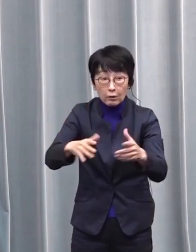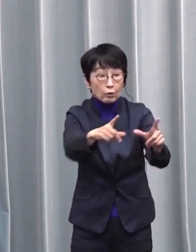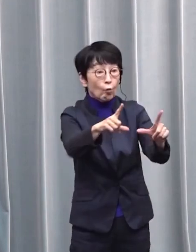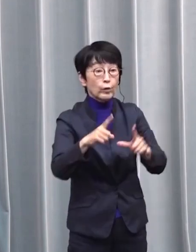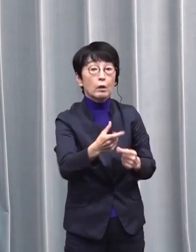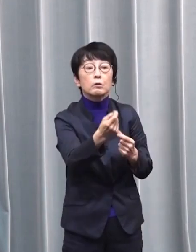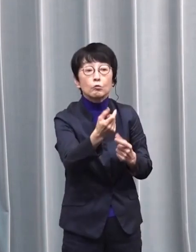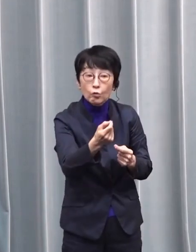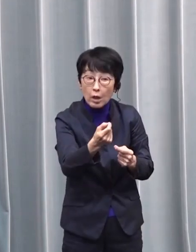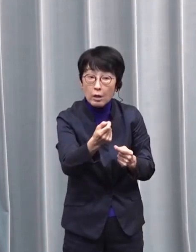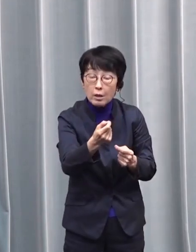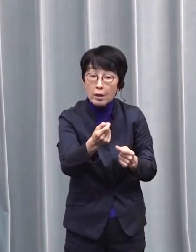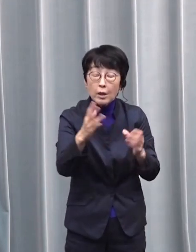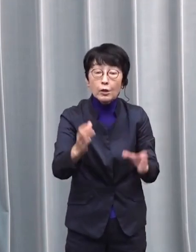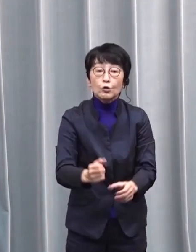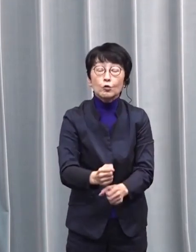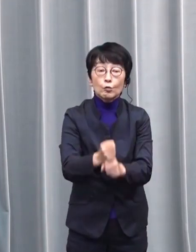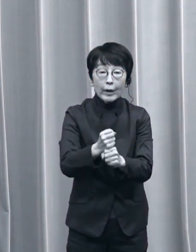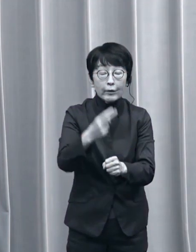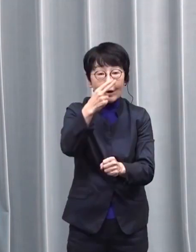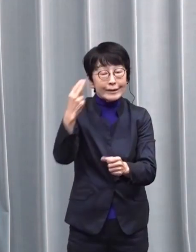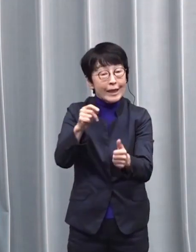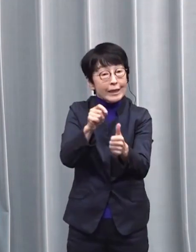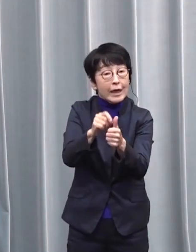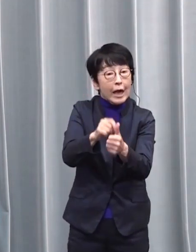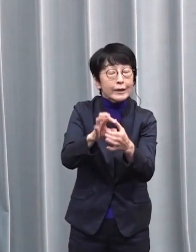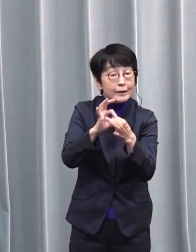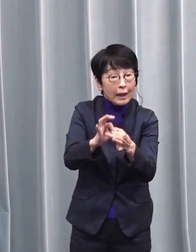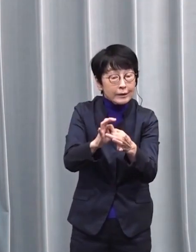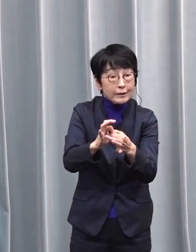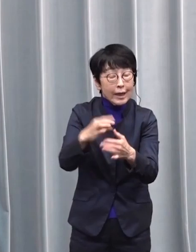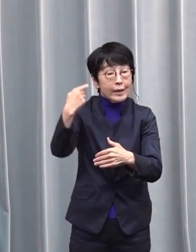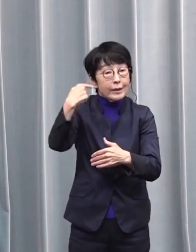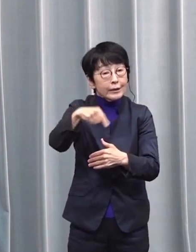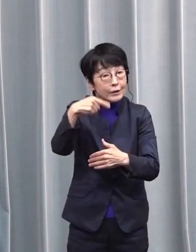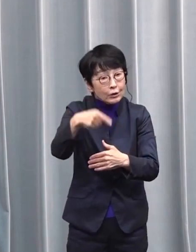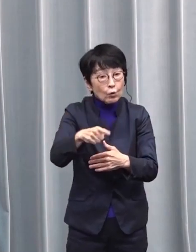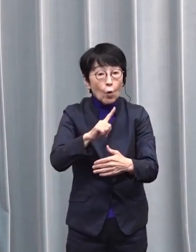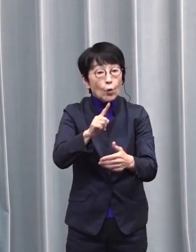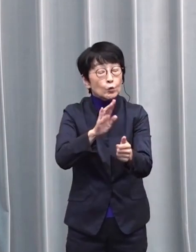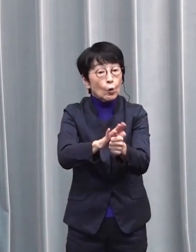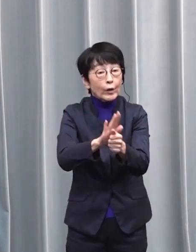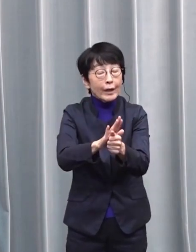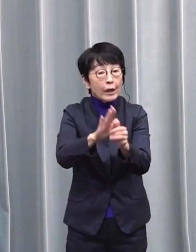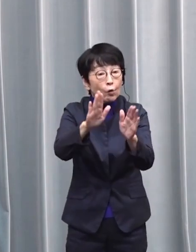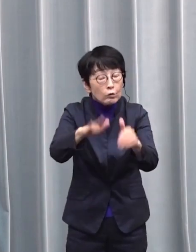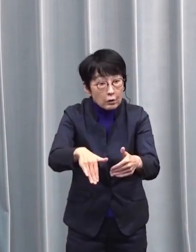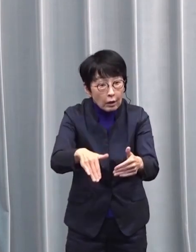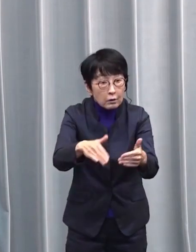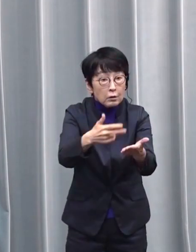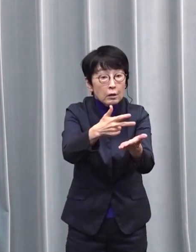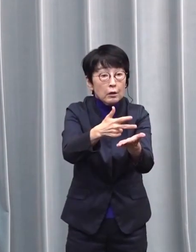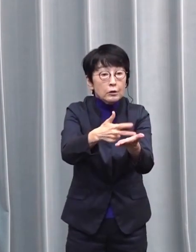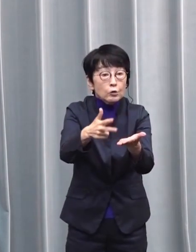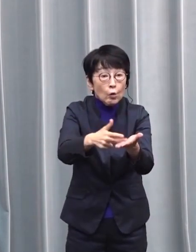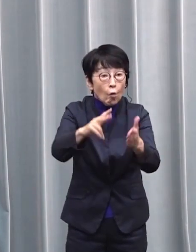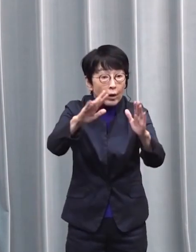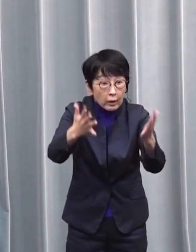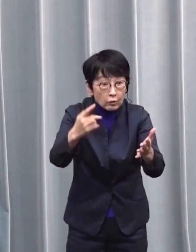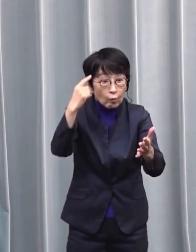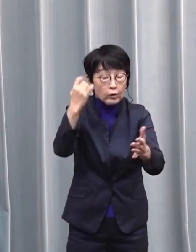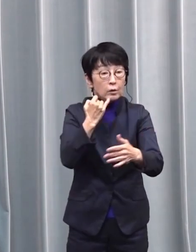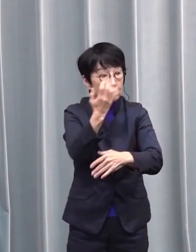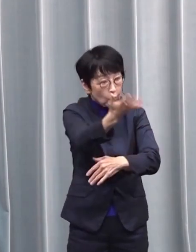らかの対応をしたという、性加害に関して何らかの指導、助言をしたという、そういった資料が一切記録上残ってないという理解でいい